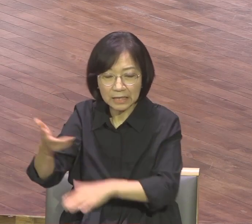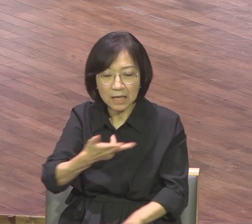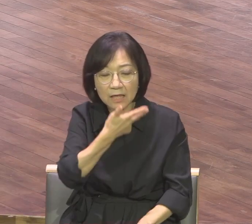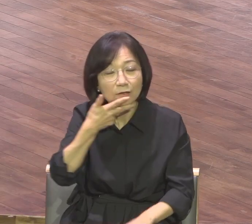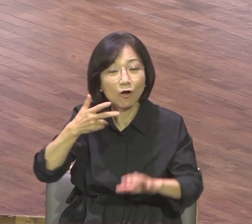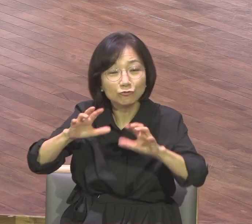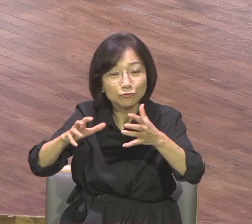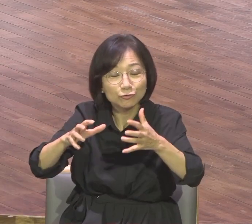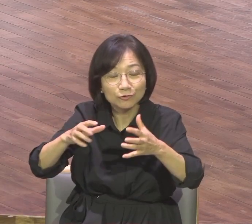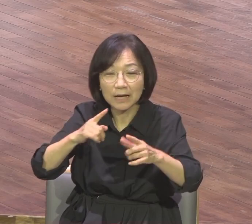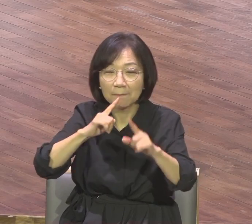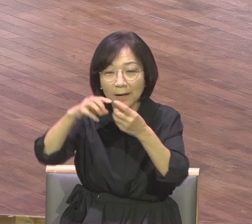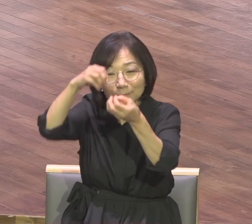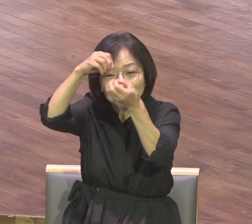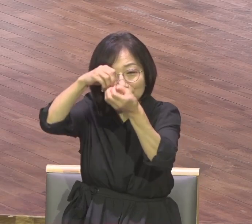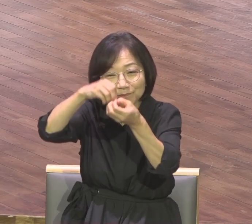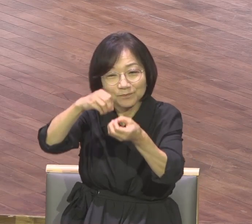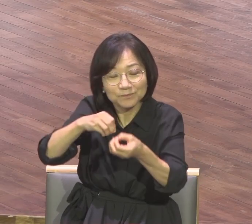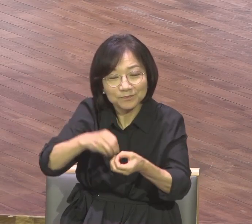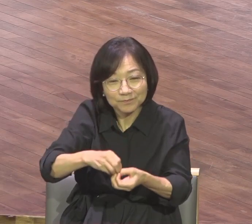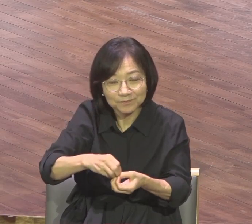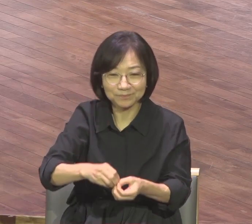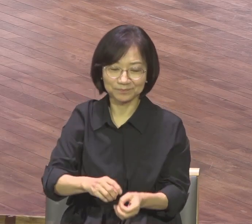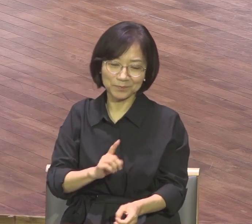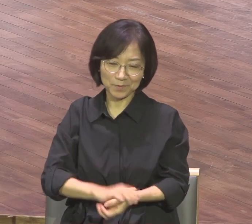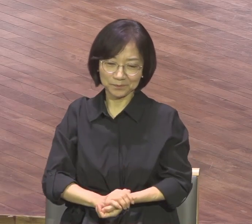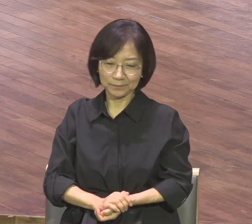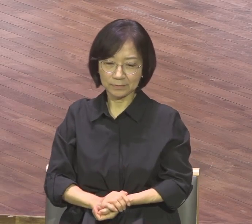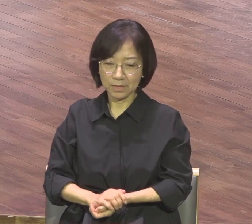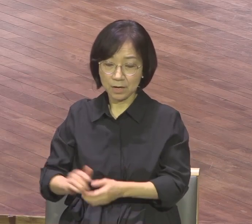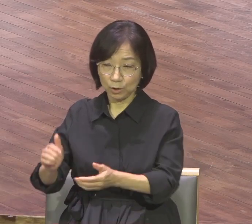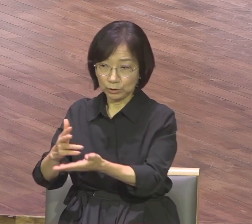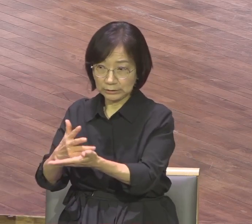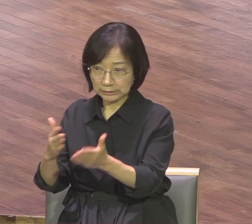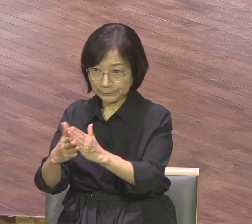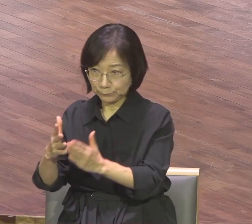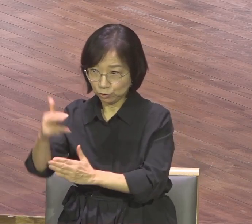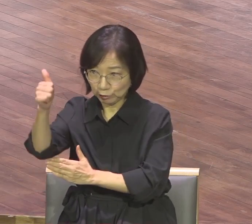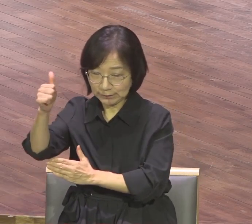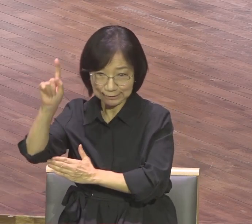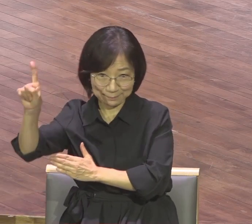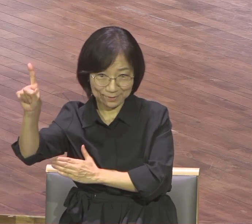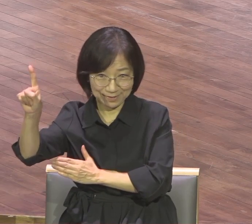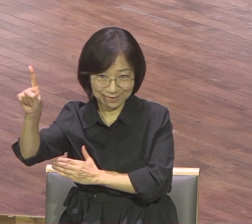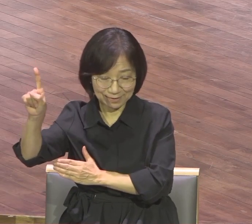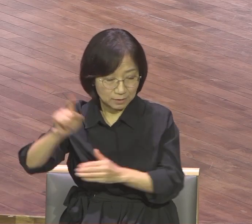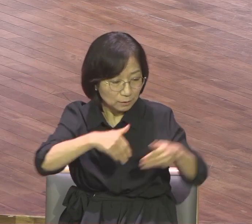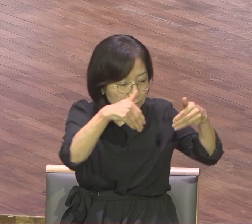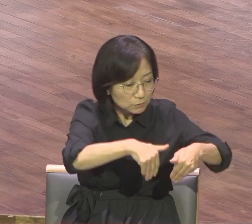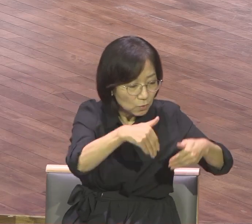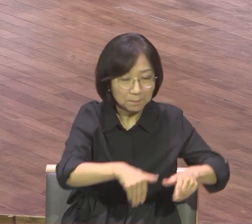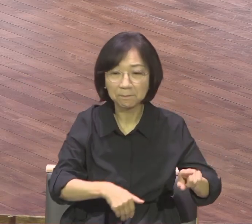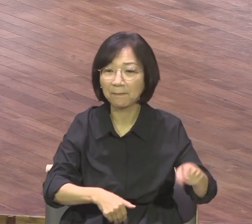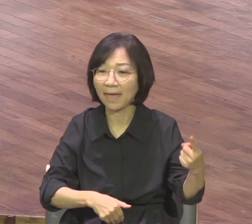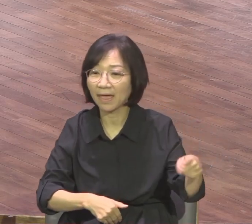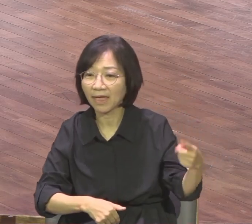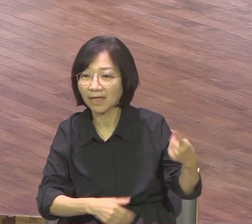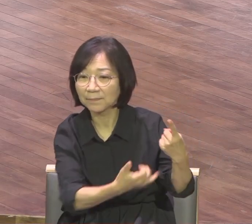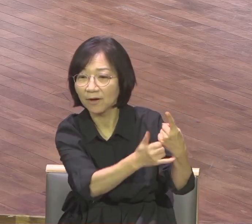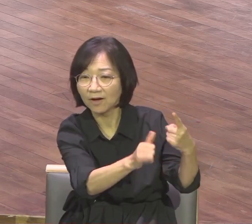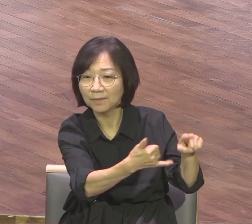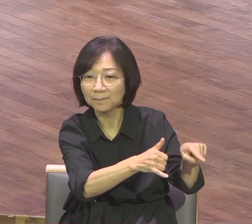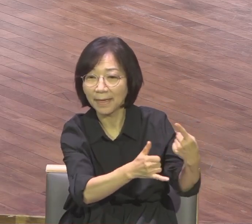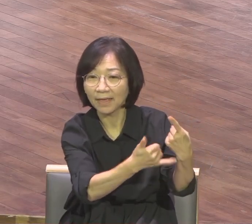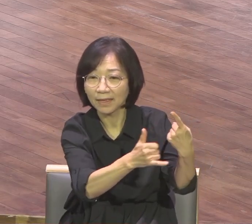주인 한 사람의 눈은 종 열 사람의 눈보다 밝다 그래요. 주인 한 사람의 눈이